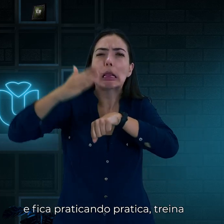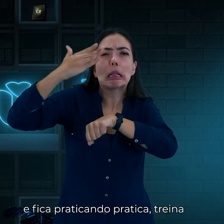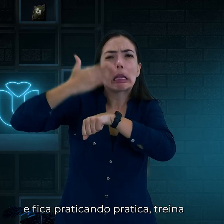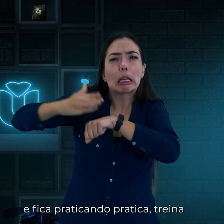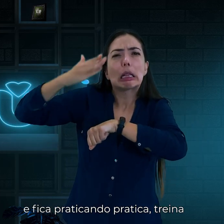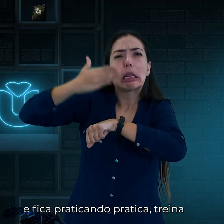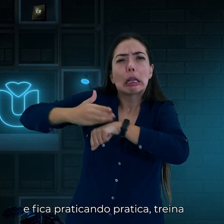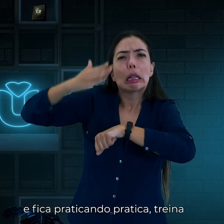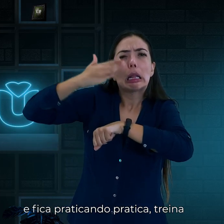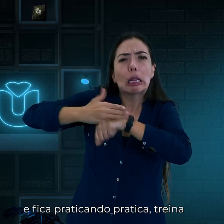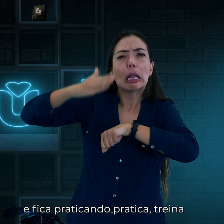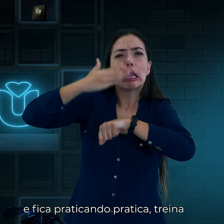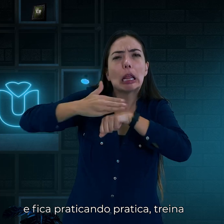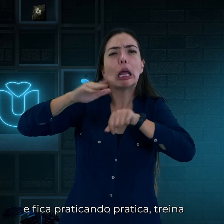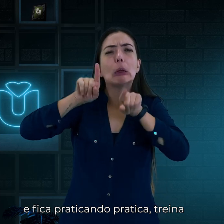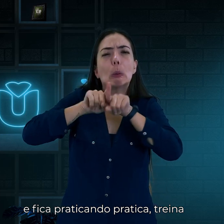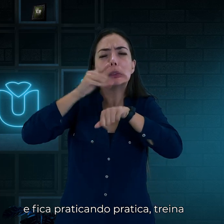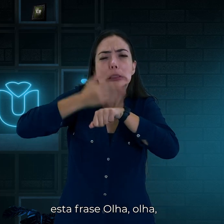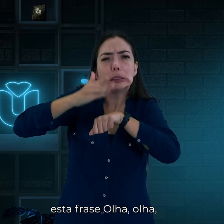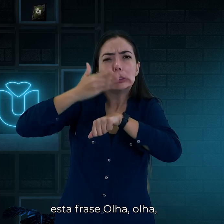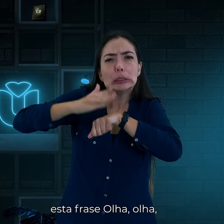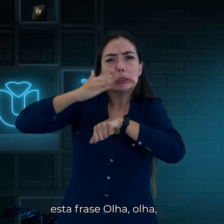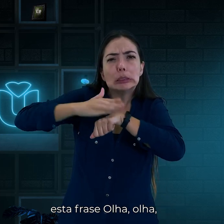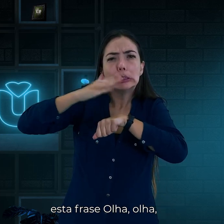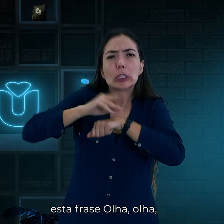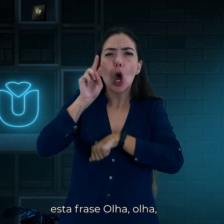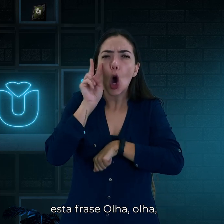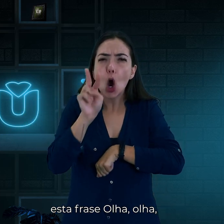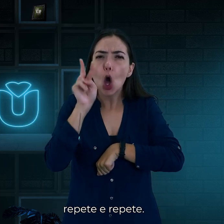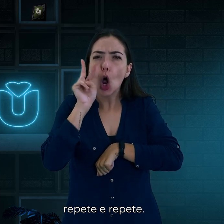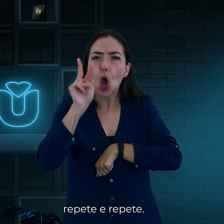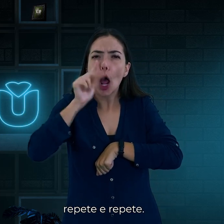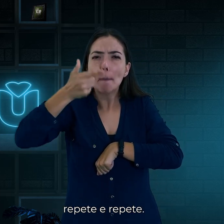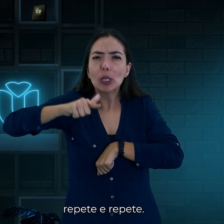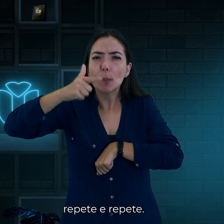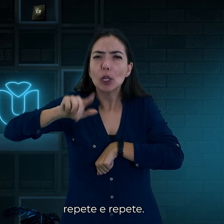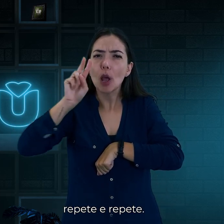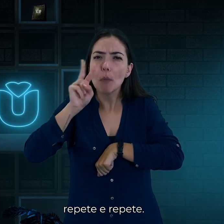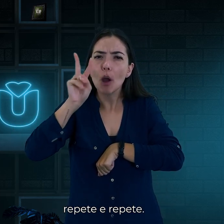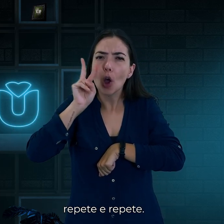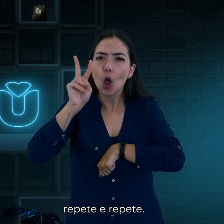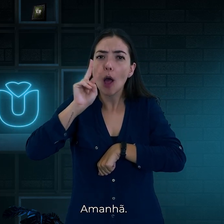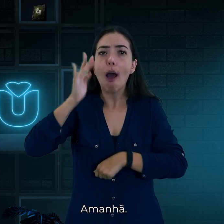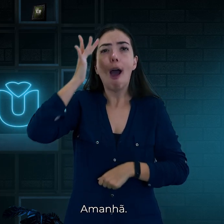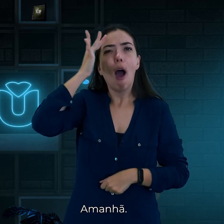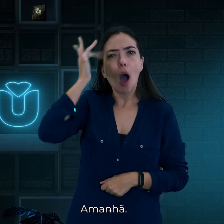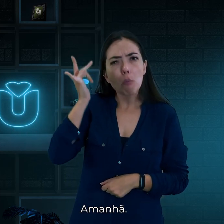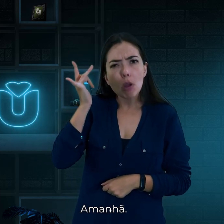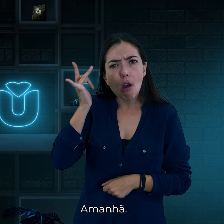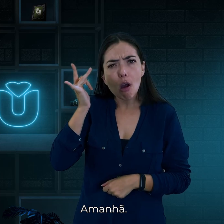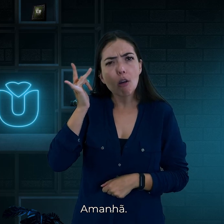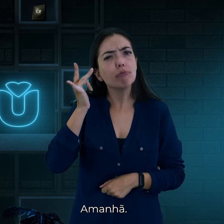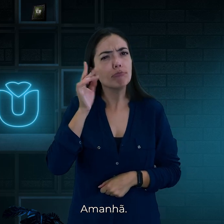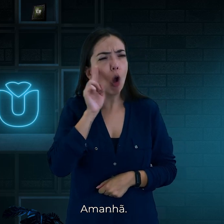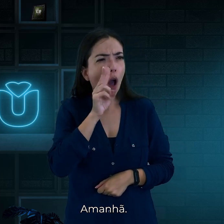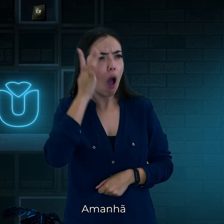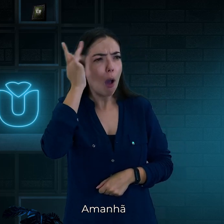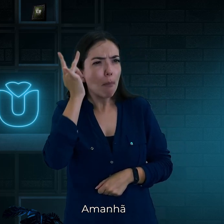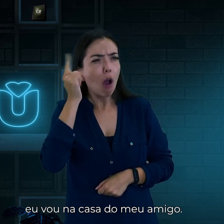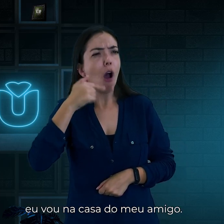praticando. Pratica, treina essa frase, olha, olha, repete, repete. Amanhã, amanhã, amanhã eu